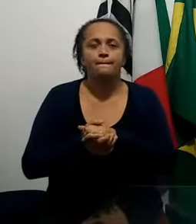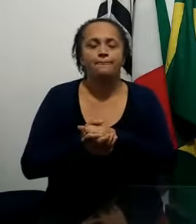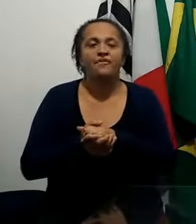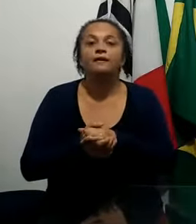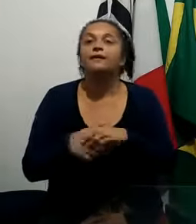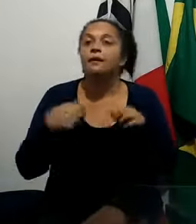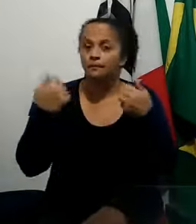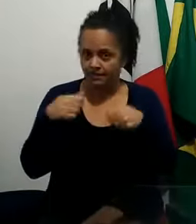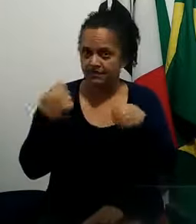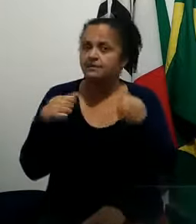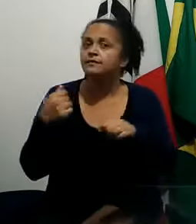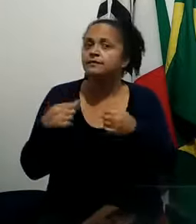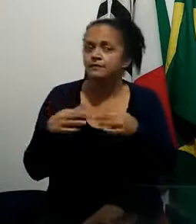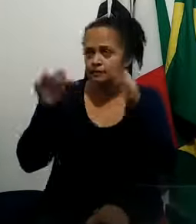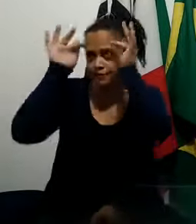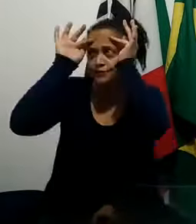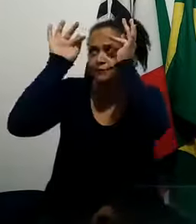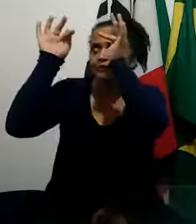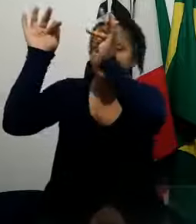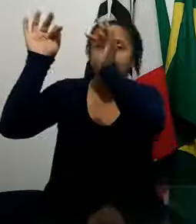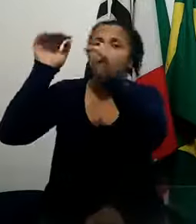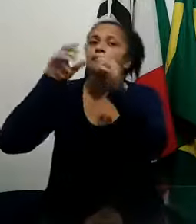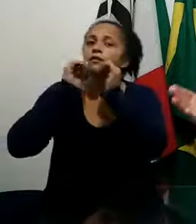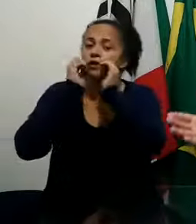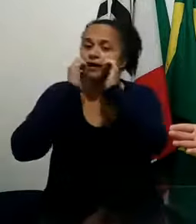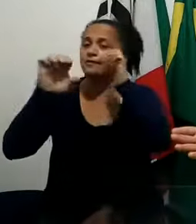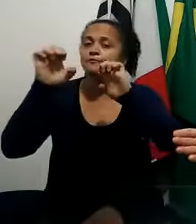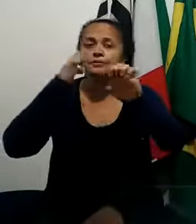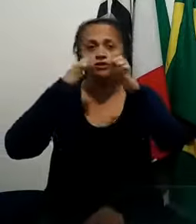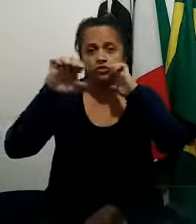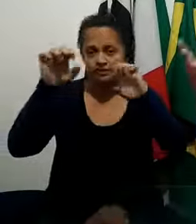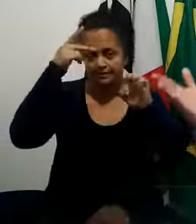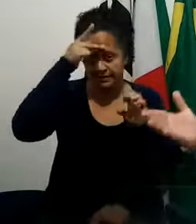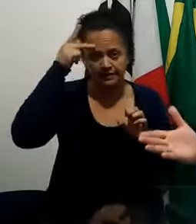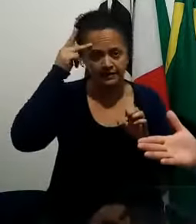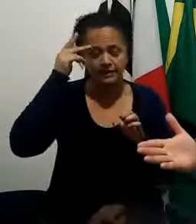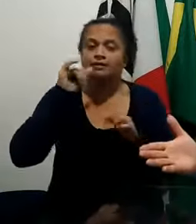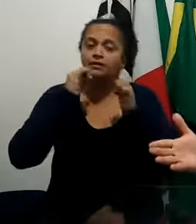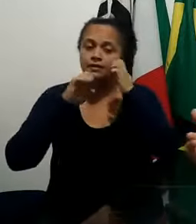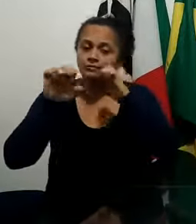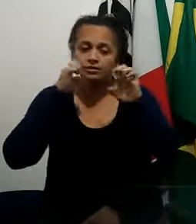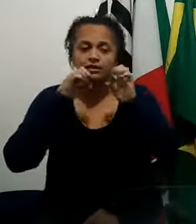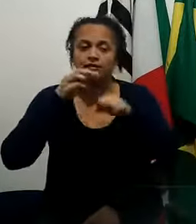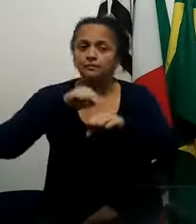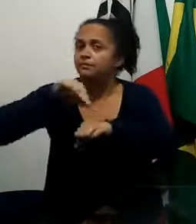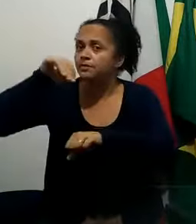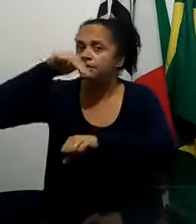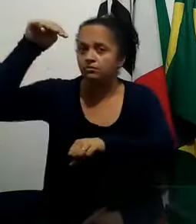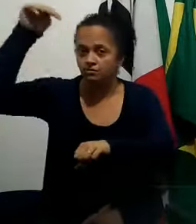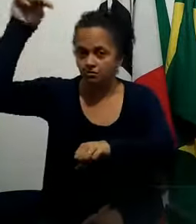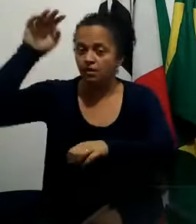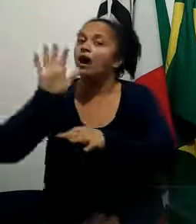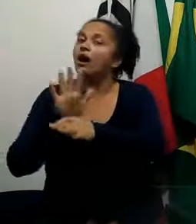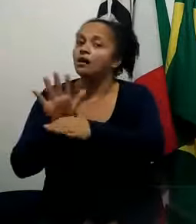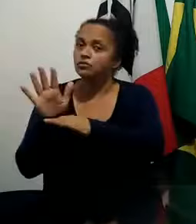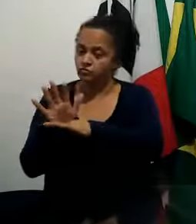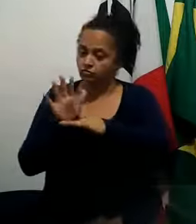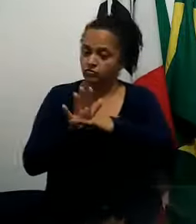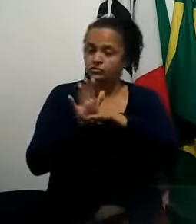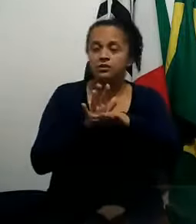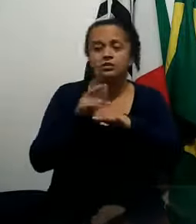procurar cumprir fielmente o ide de Jesus, pregando o Evangelho, fazendo missões, apoiando a obra